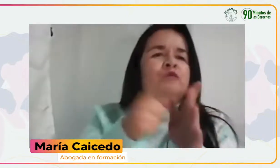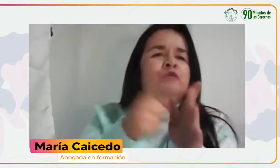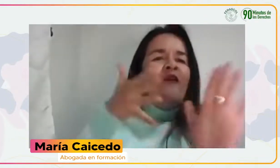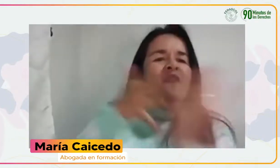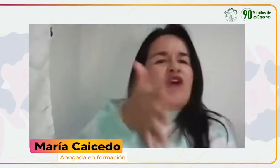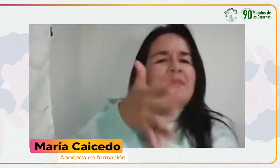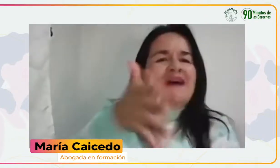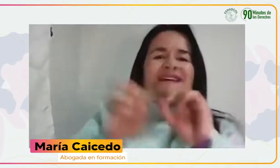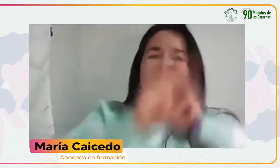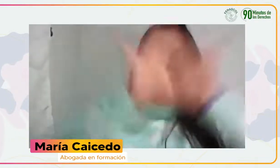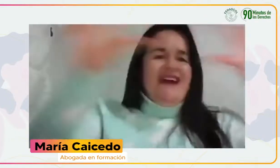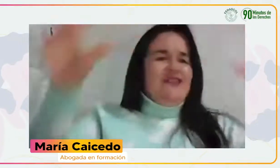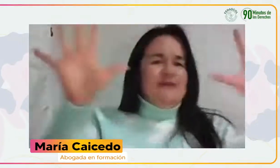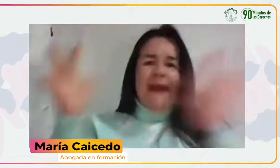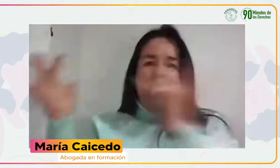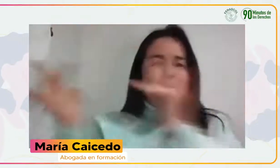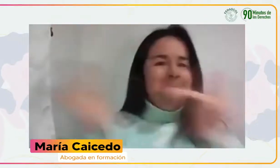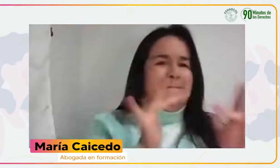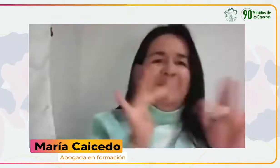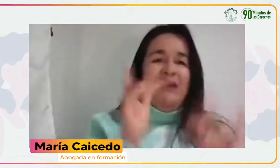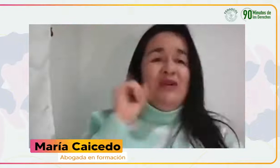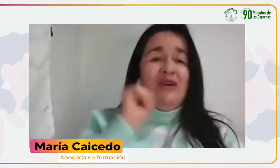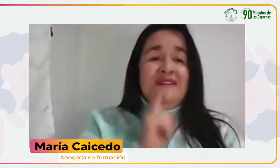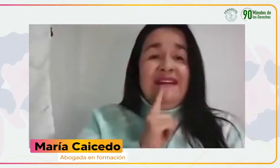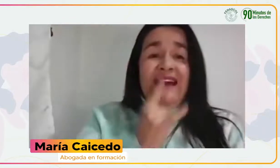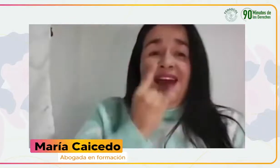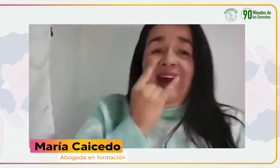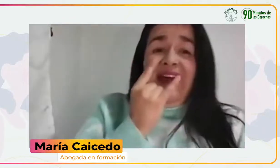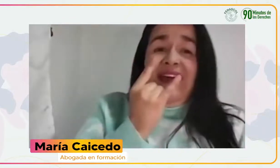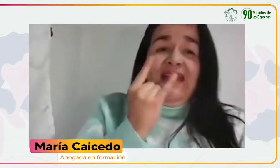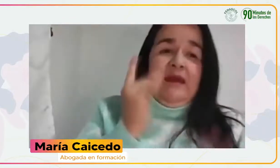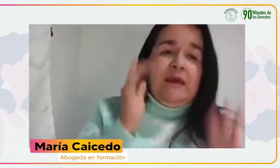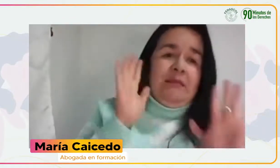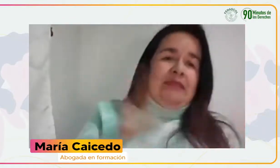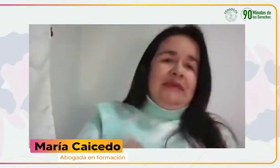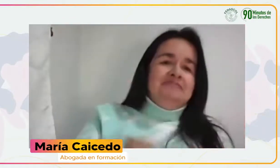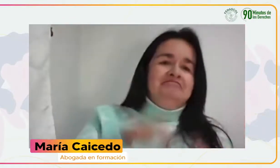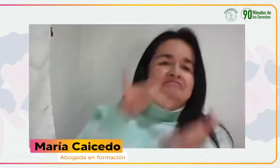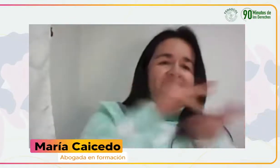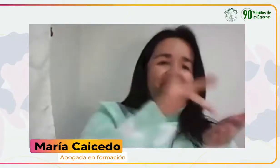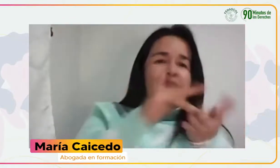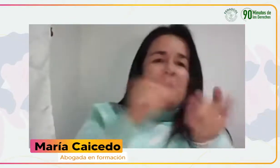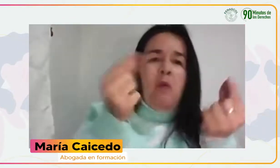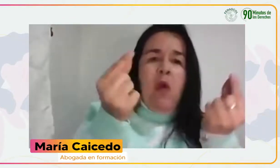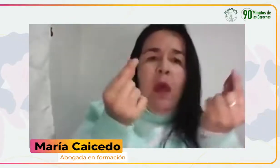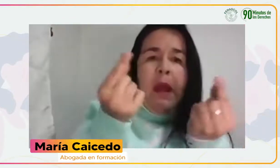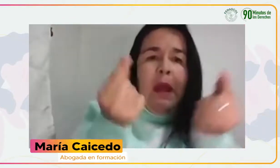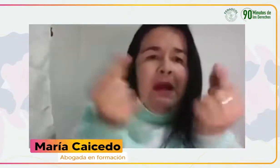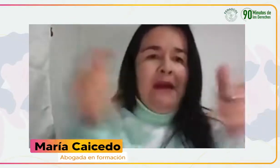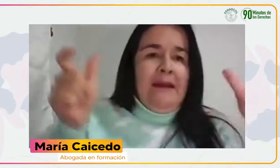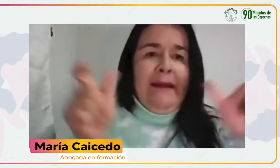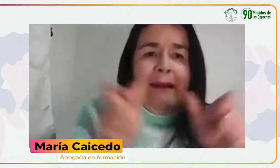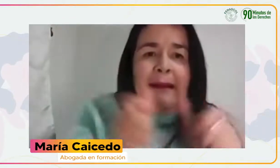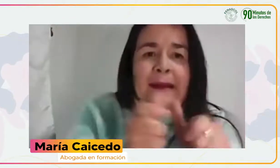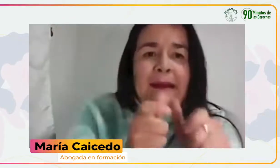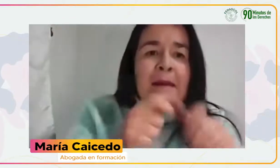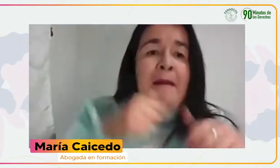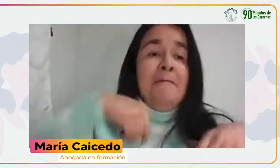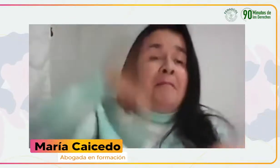esto hemos aprendido que la información tampoco es clara, que para la persona sorda realmente pues no